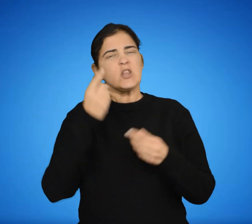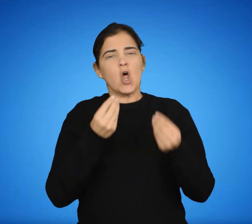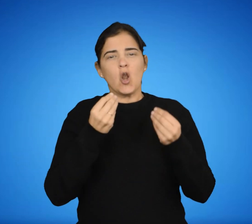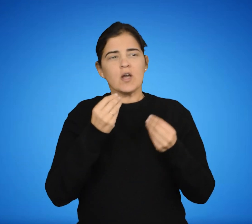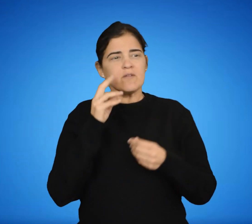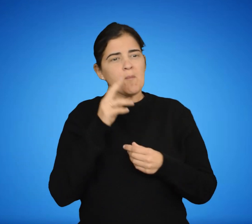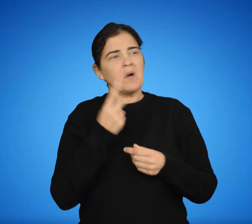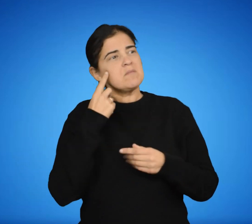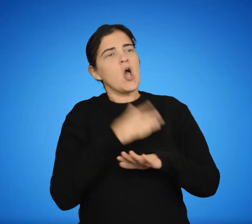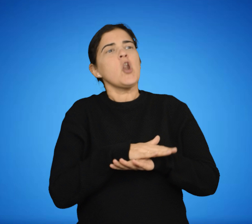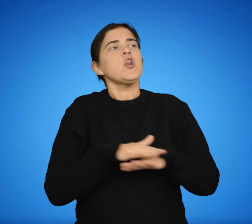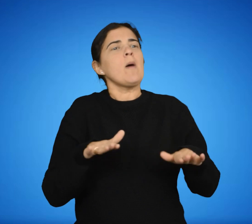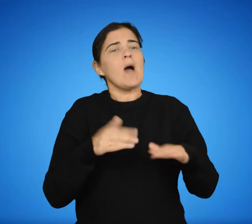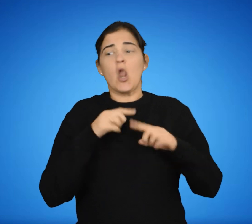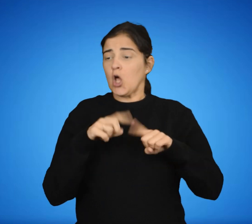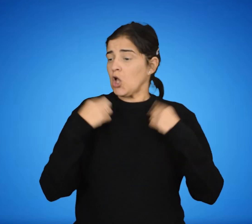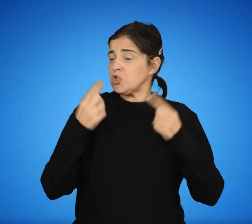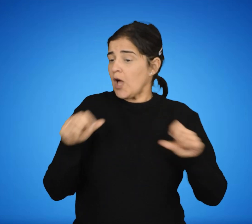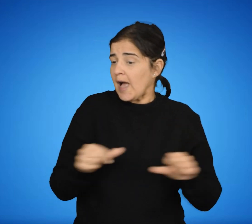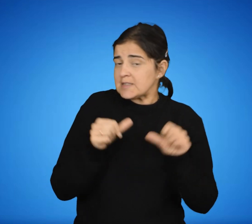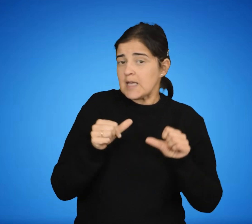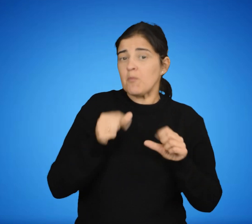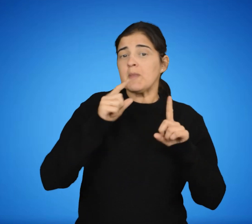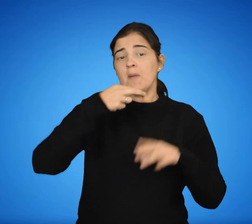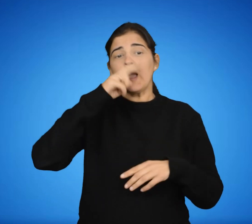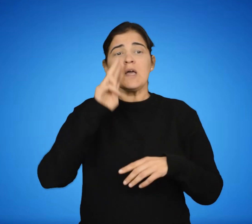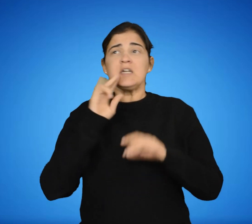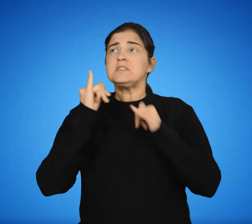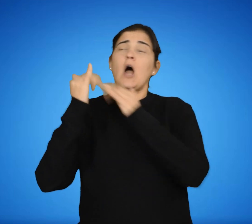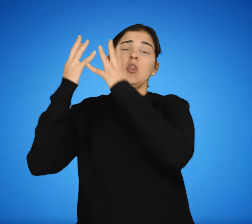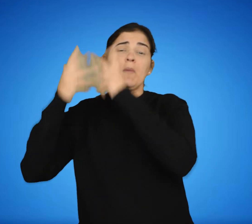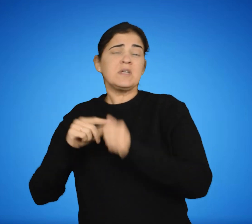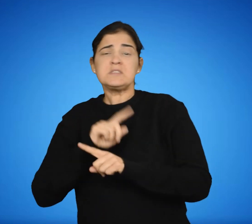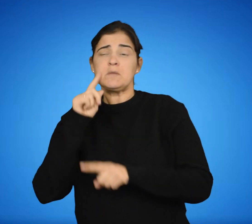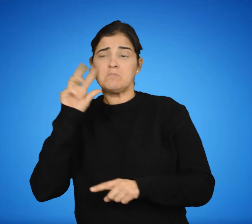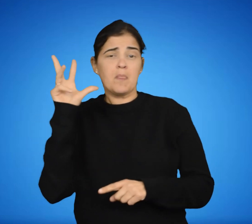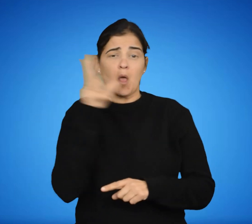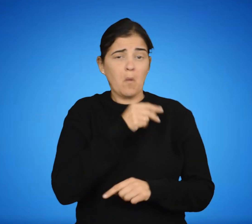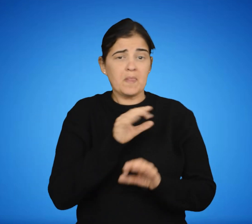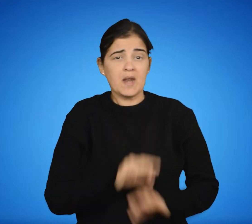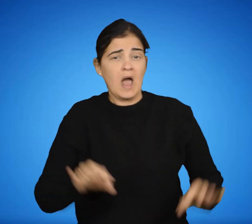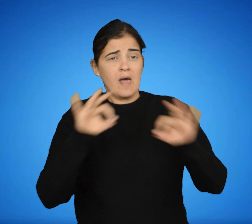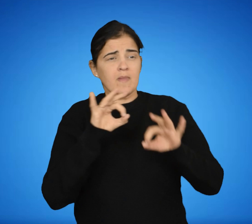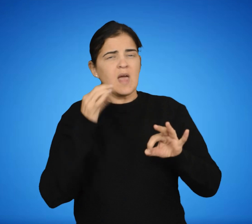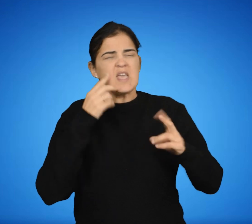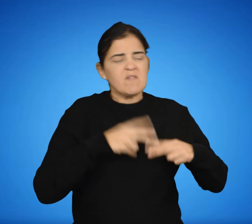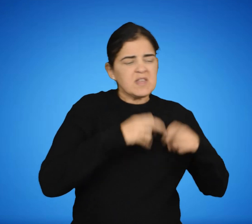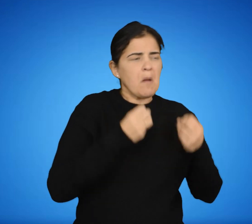que aparece como normal en nuestras reacciones y comportamientos automatizados sin darnos cuenta, y tratando de analizar el porqué o de